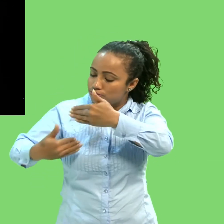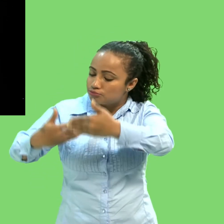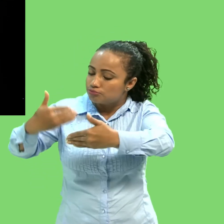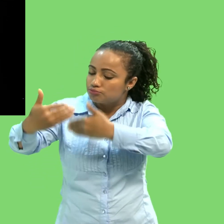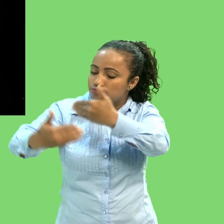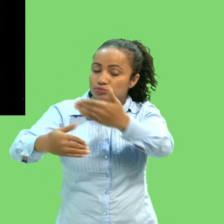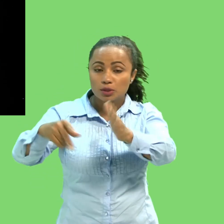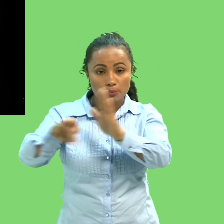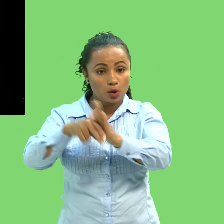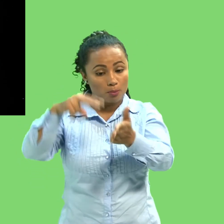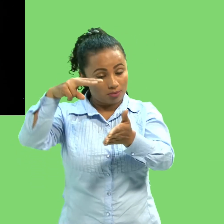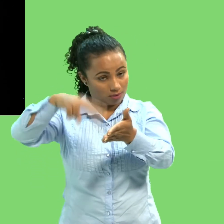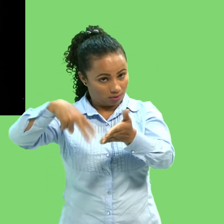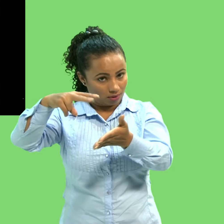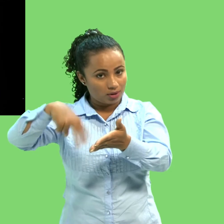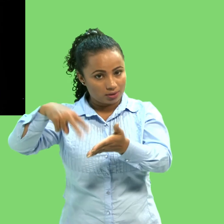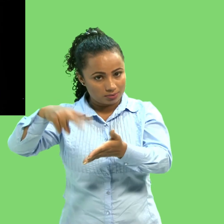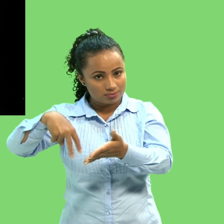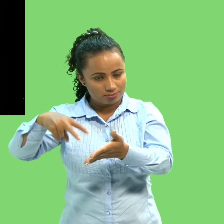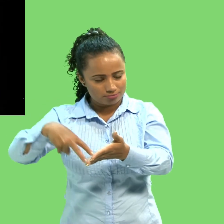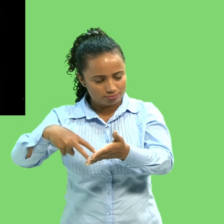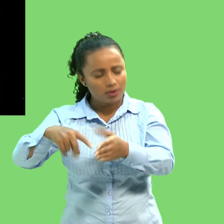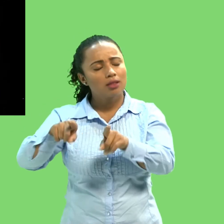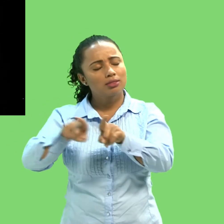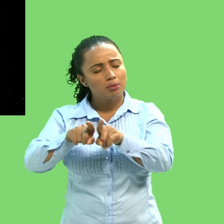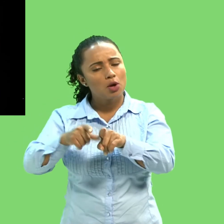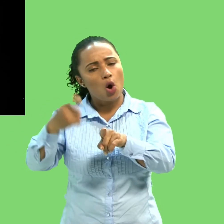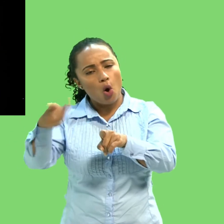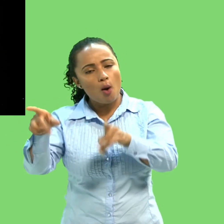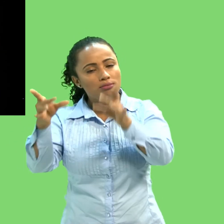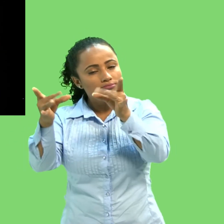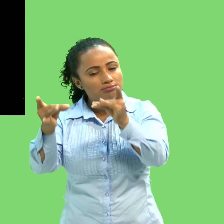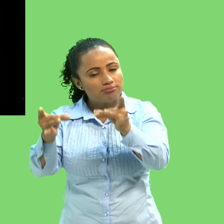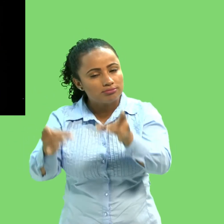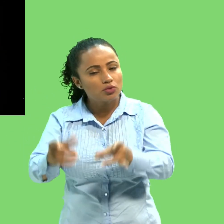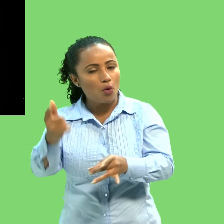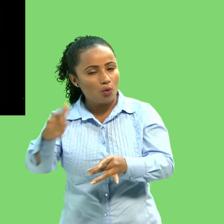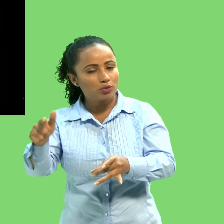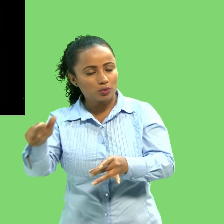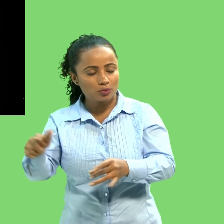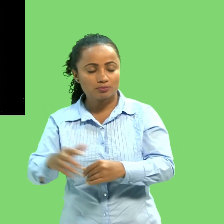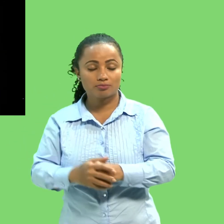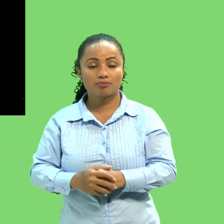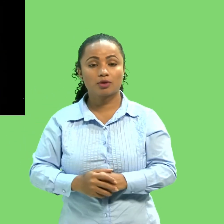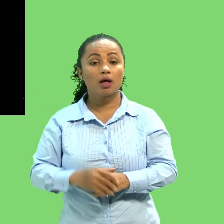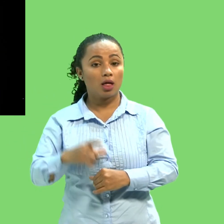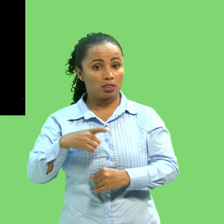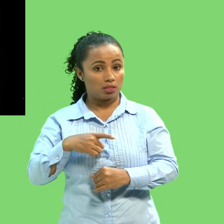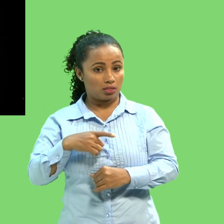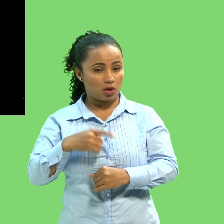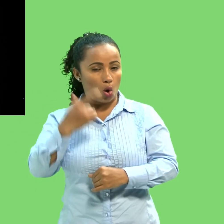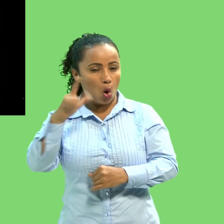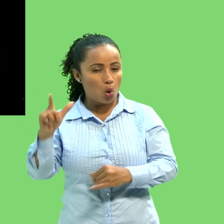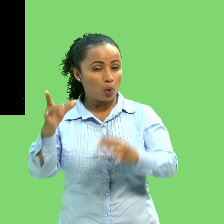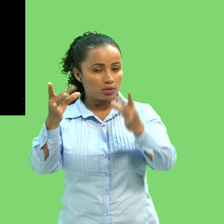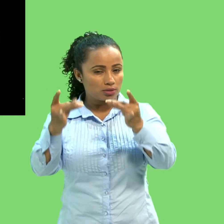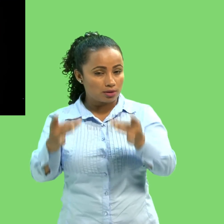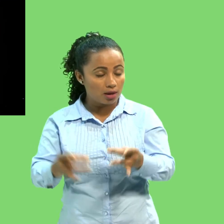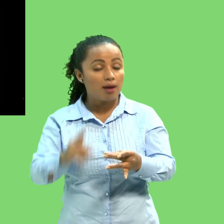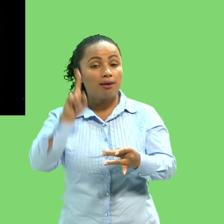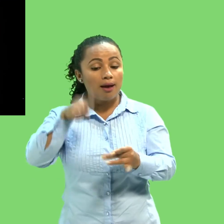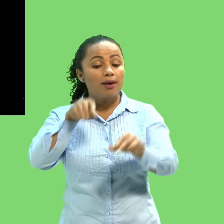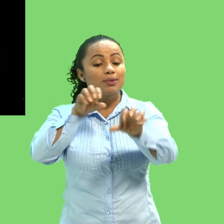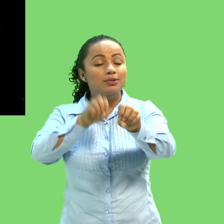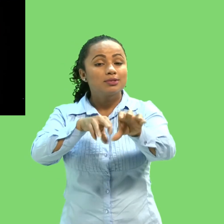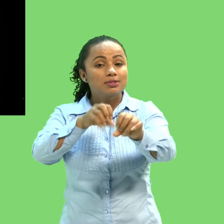dentre outros aspectos. O quarto ponto é o ensino de línguas. Ensino de língua vai